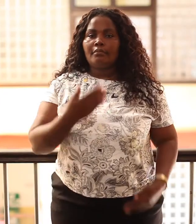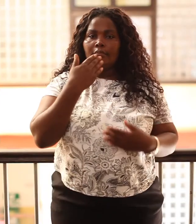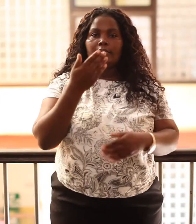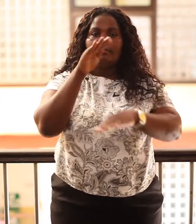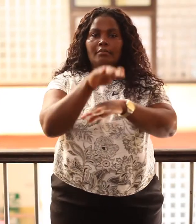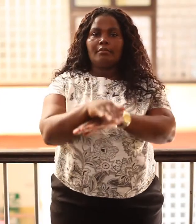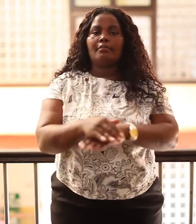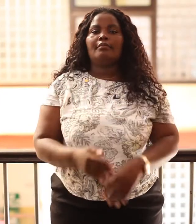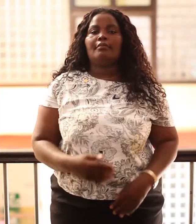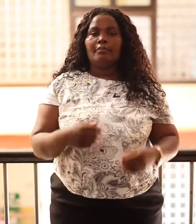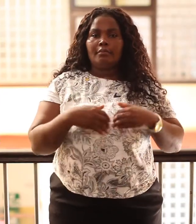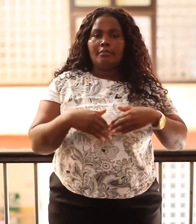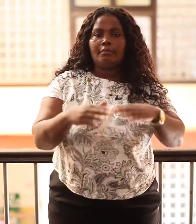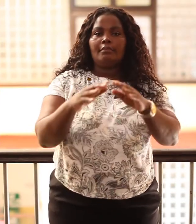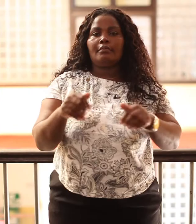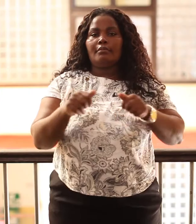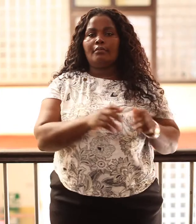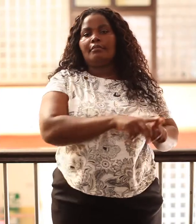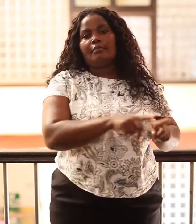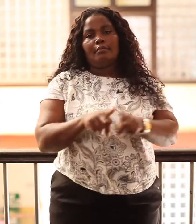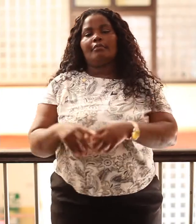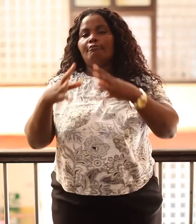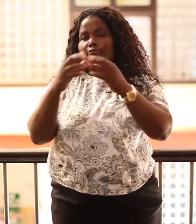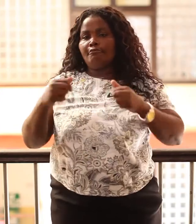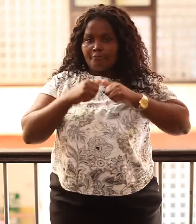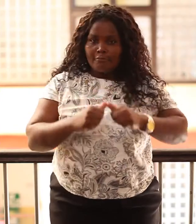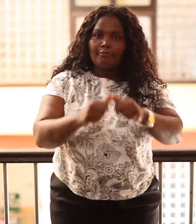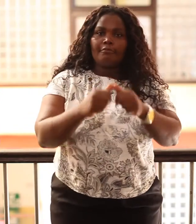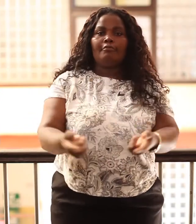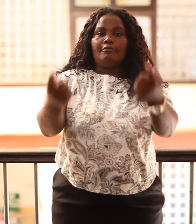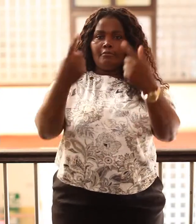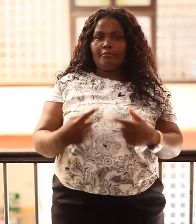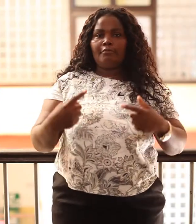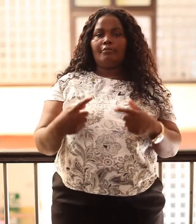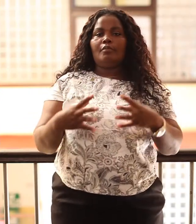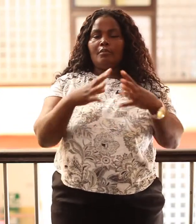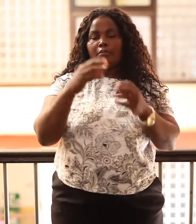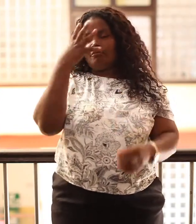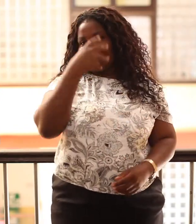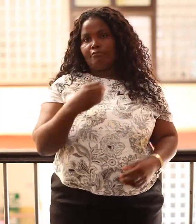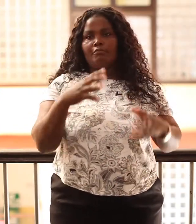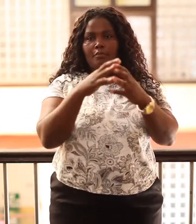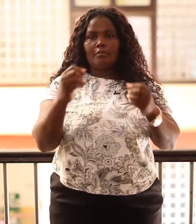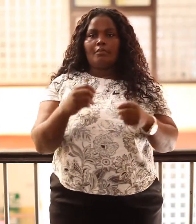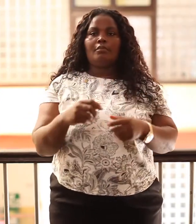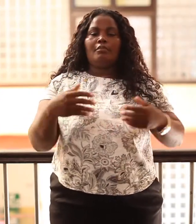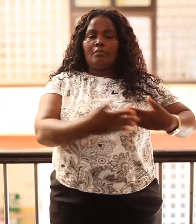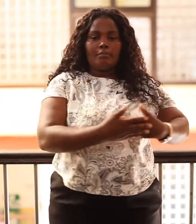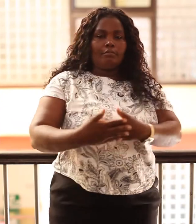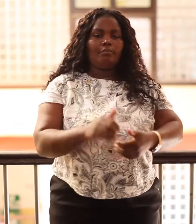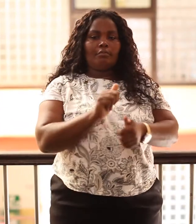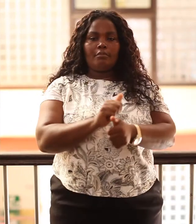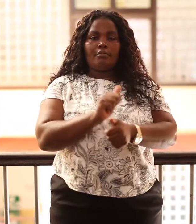Muy buenas tardes. Continuamos con los mismos cuentos de siempre. Hoy les traigo ese bonito cuento de Bebé